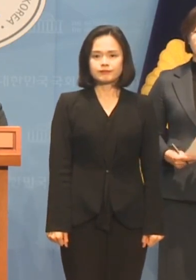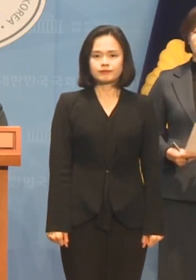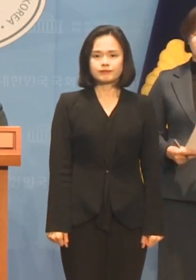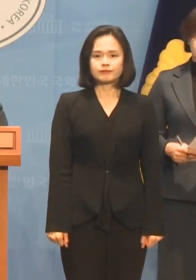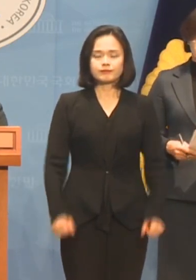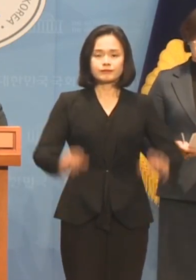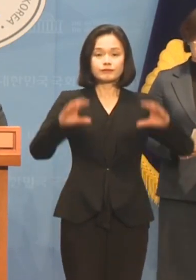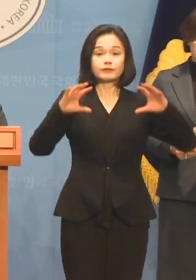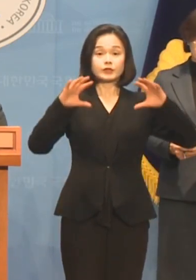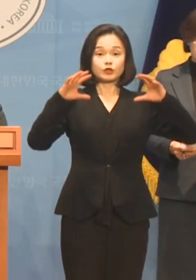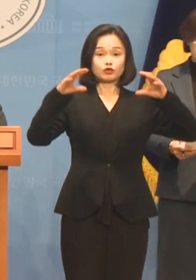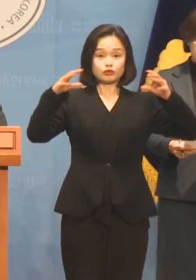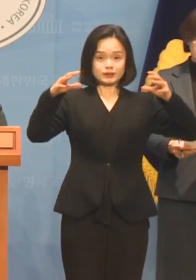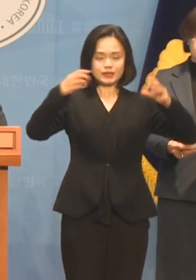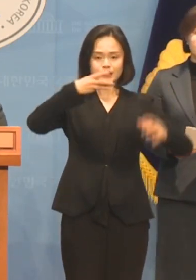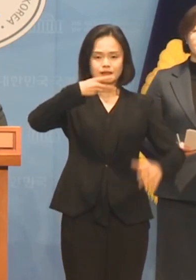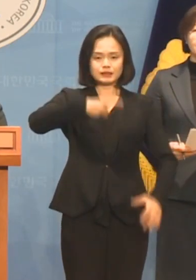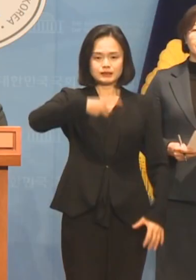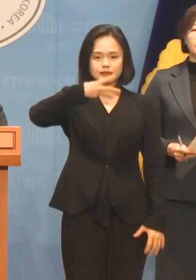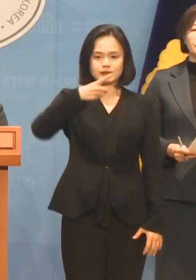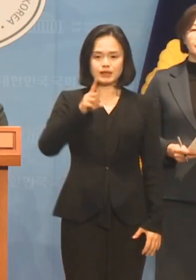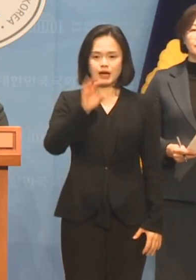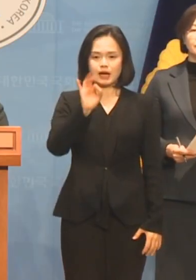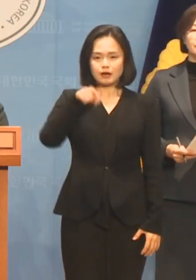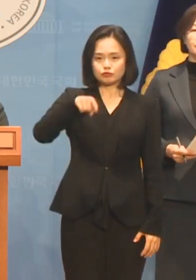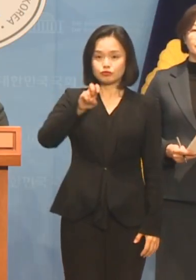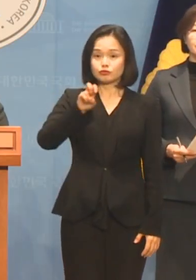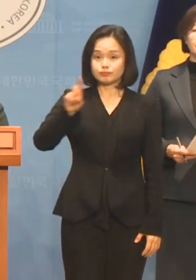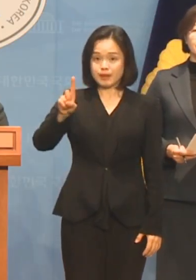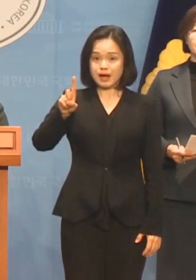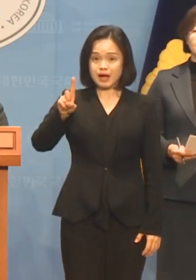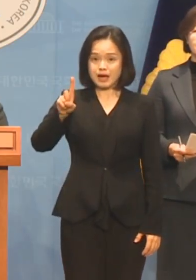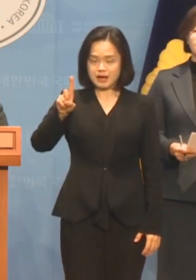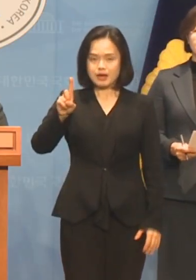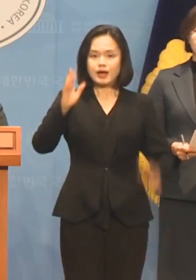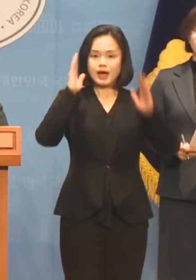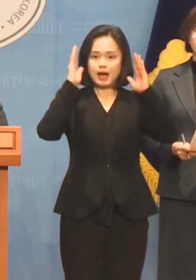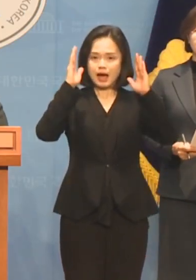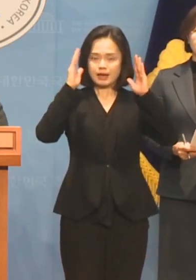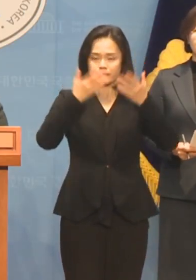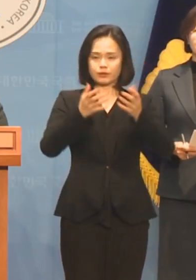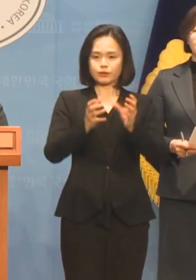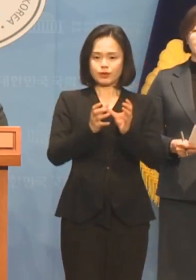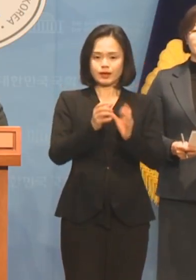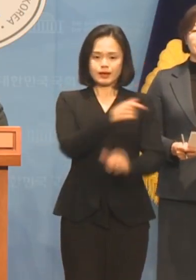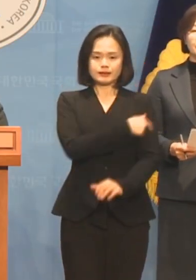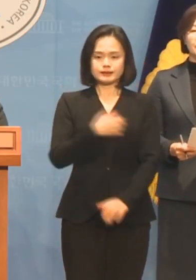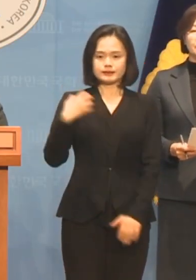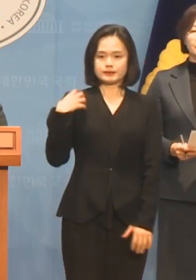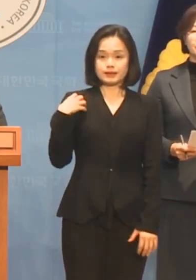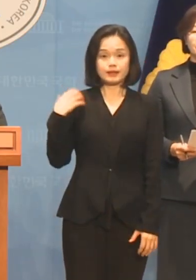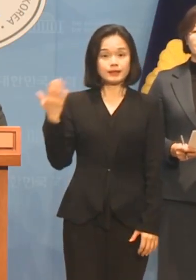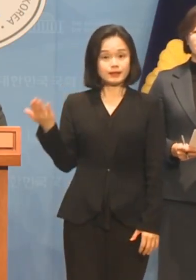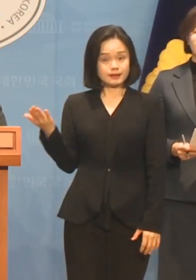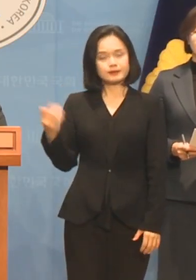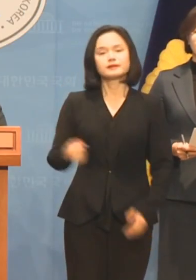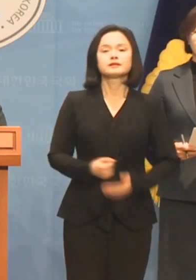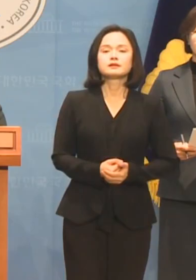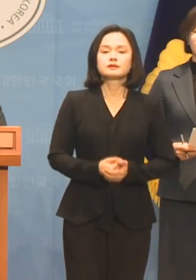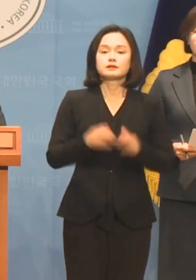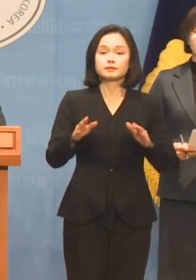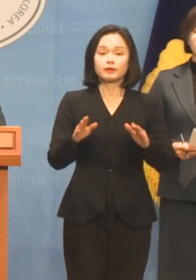국제 트라우마 스트레스 학회 이사를 맡고 있는 대구대학교 사회복지학과 현진희 교수입니다. 이번 계엄 사건은 모든